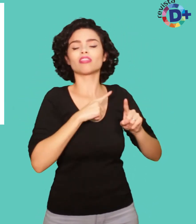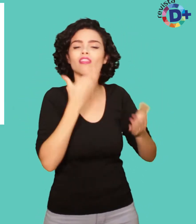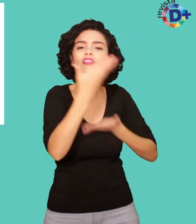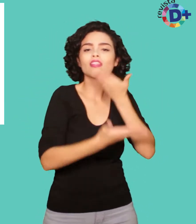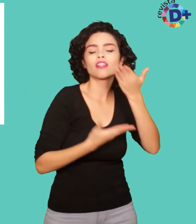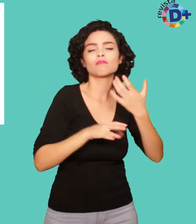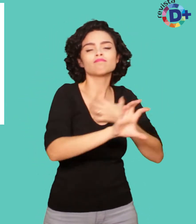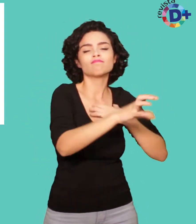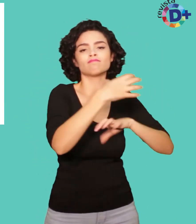humanizado